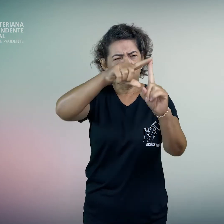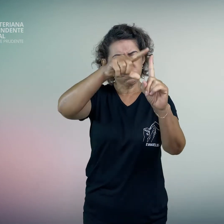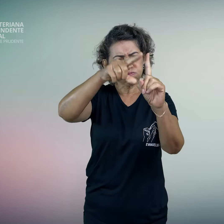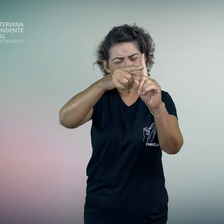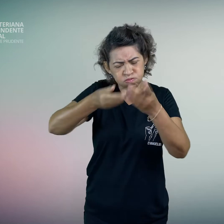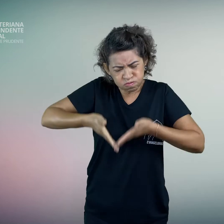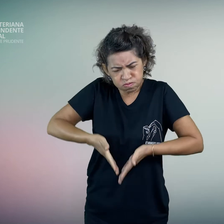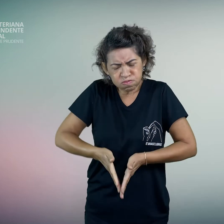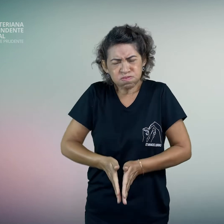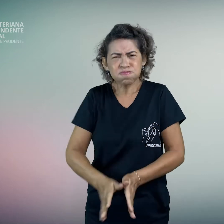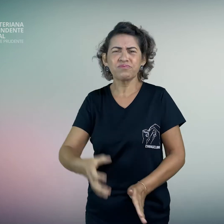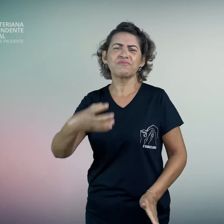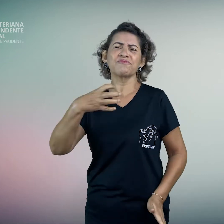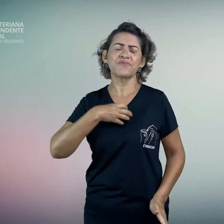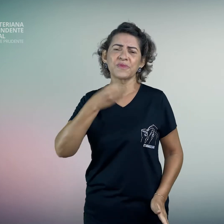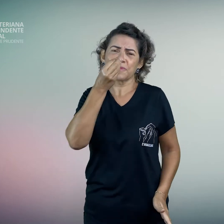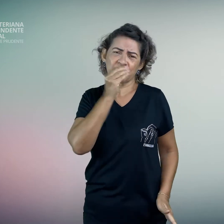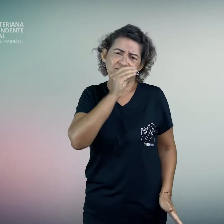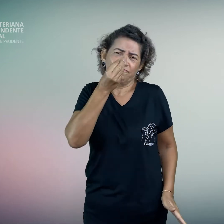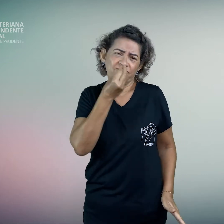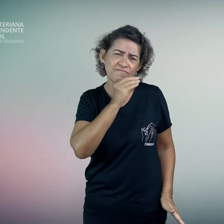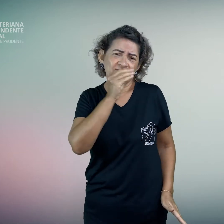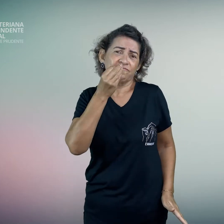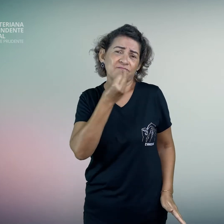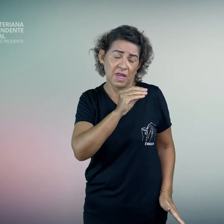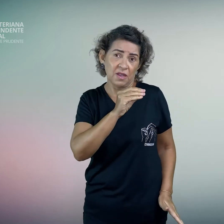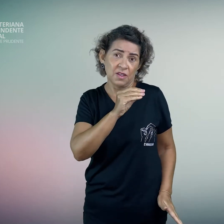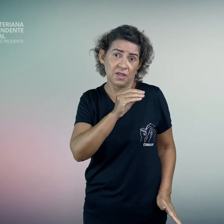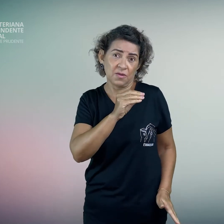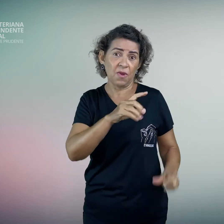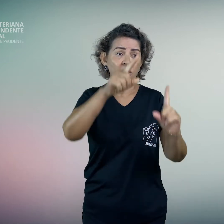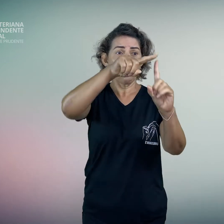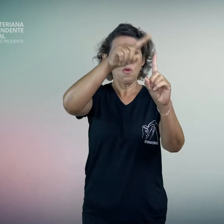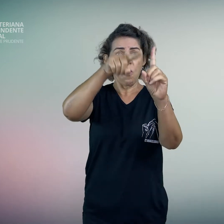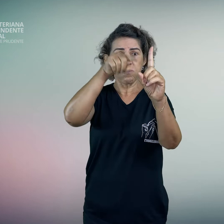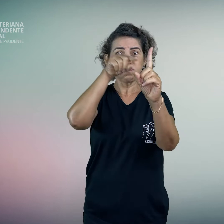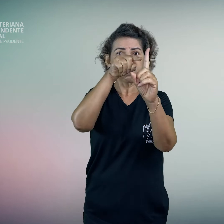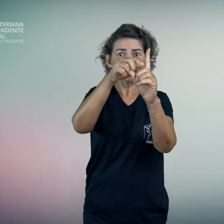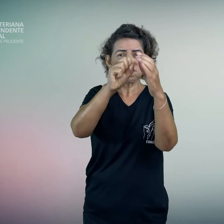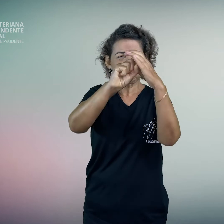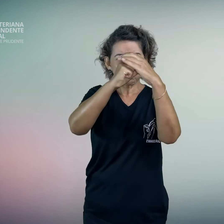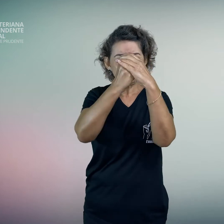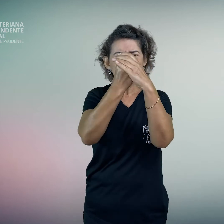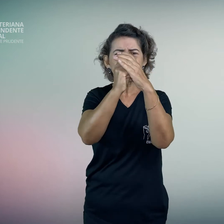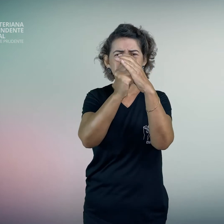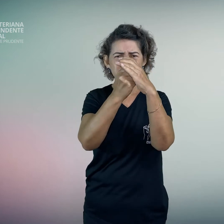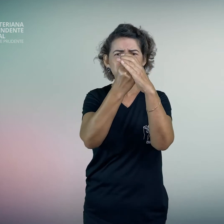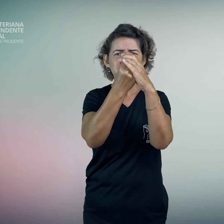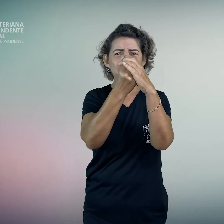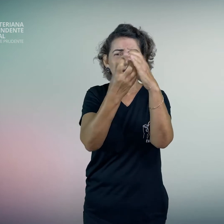A psicologia tem nos mostrado que o feto não apenas compartilha nutrientes com o corpo